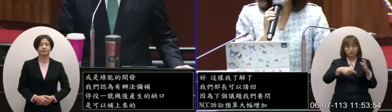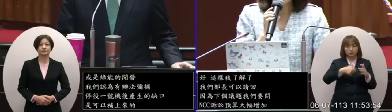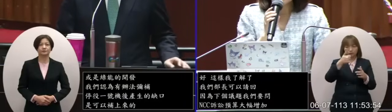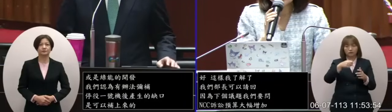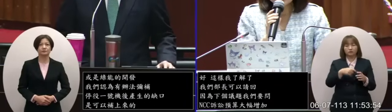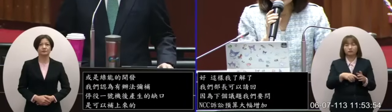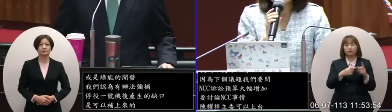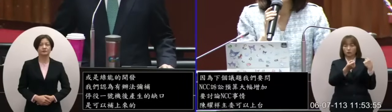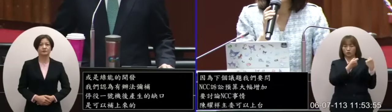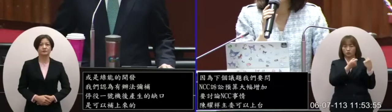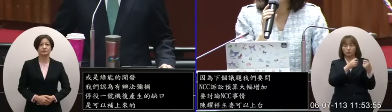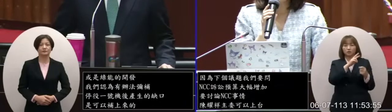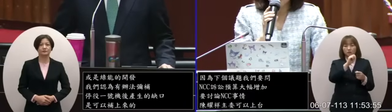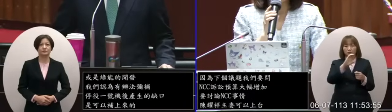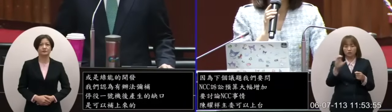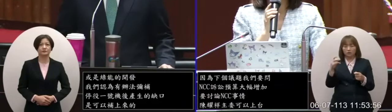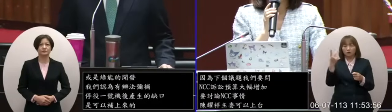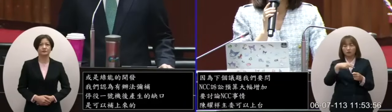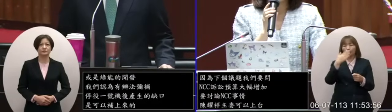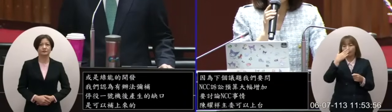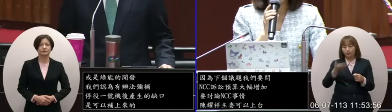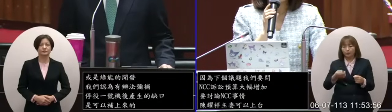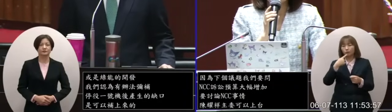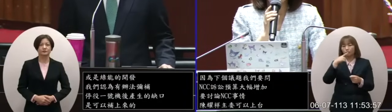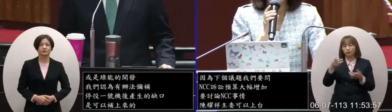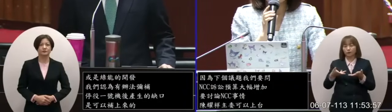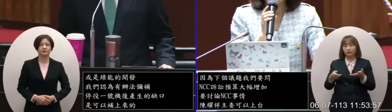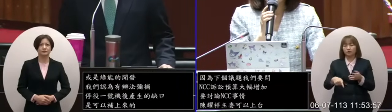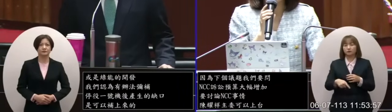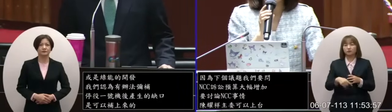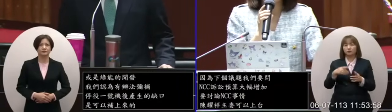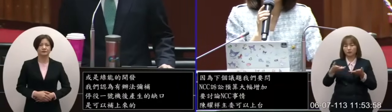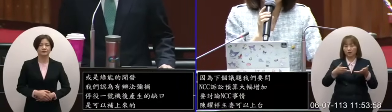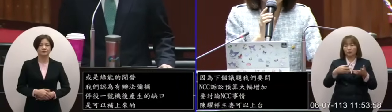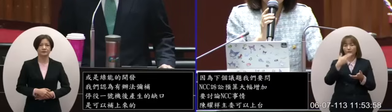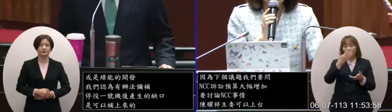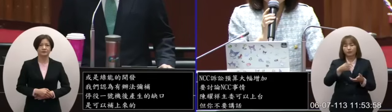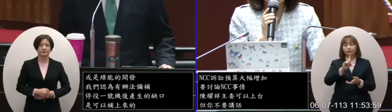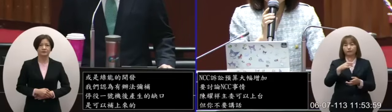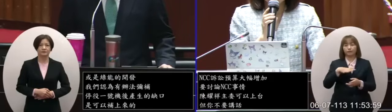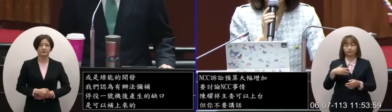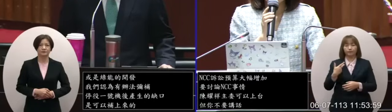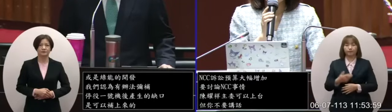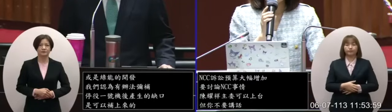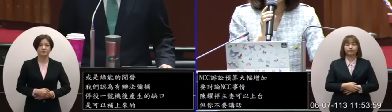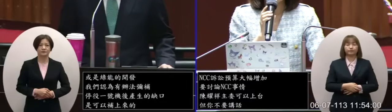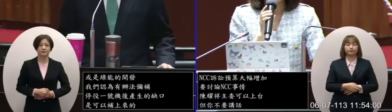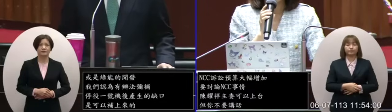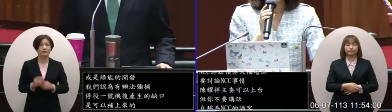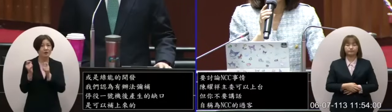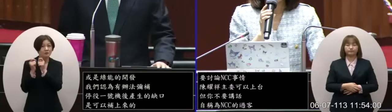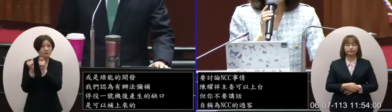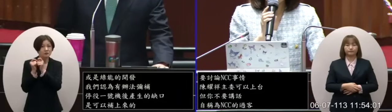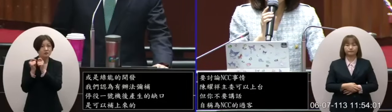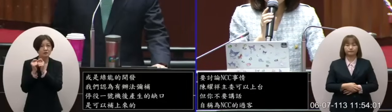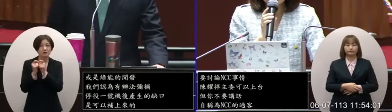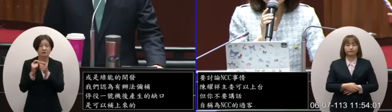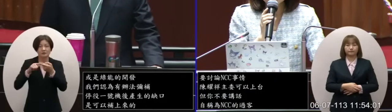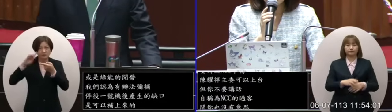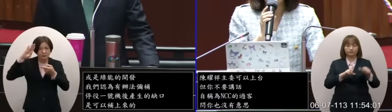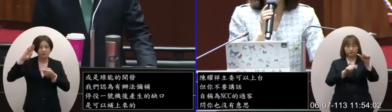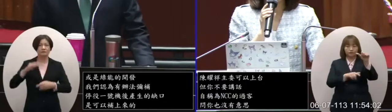长哈。最近 NCC 又败诉，好，请问您知道是什么案子败诉了吗？ 最近我对不